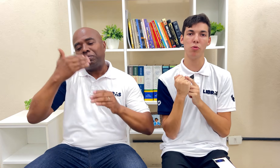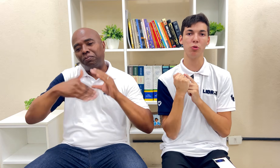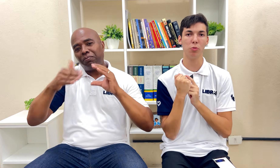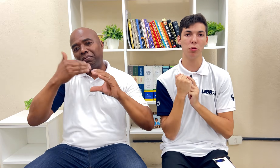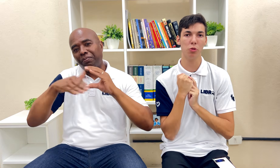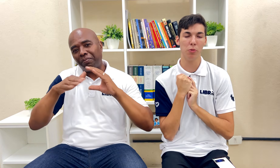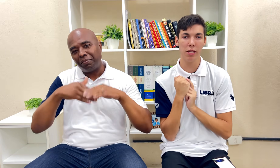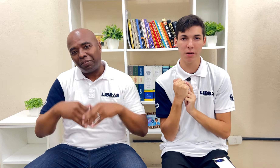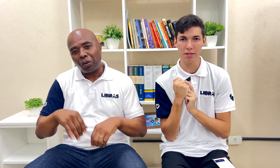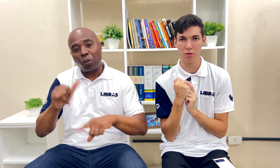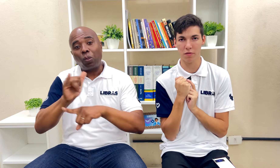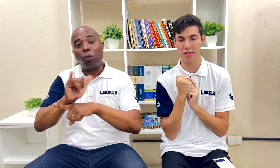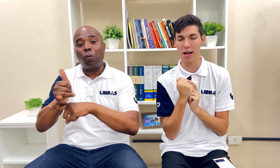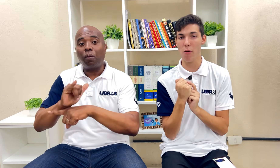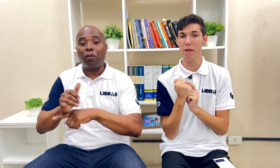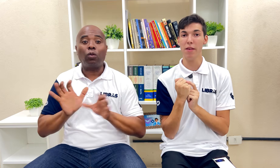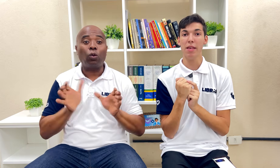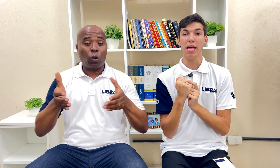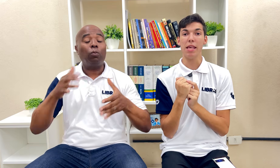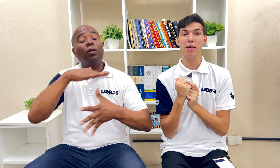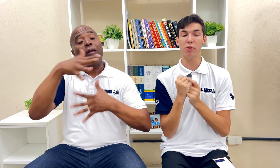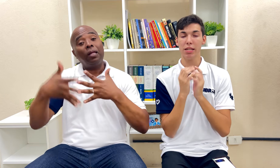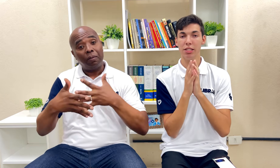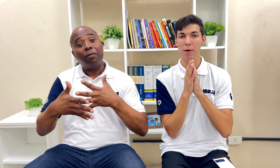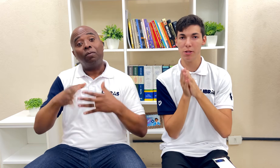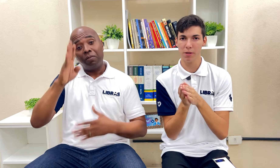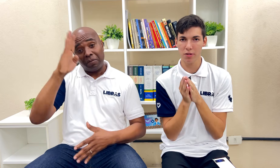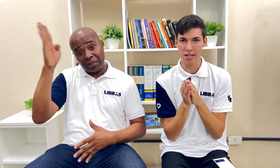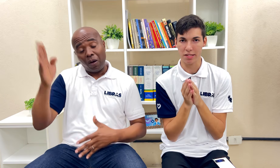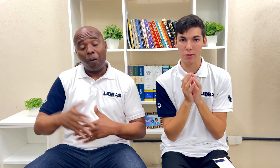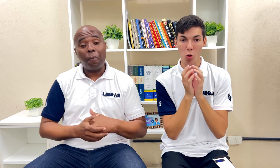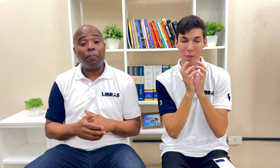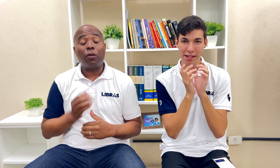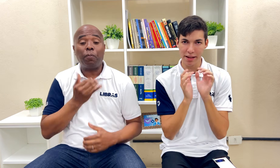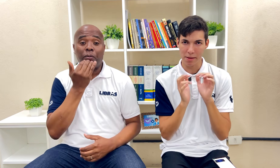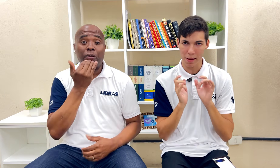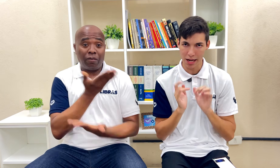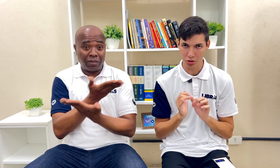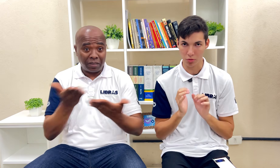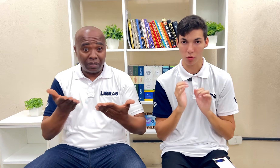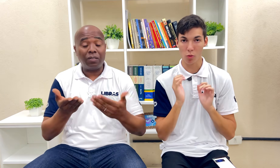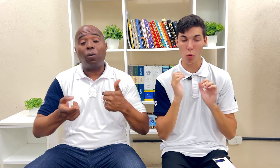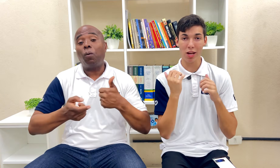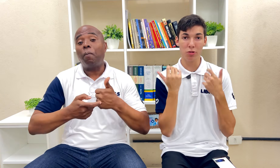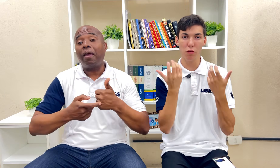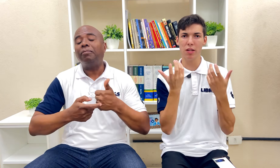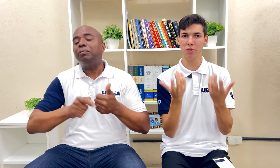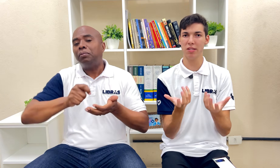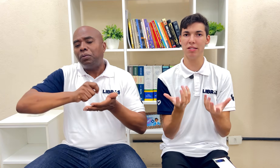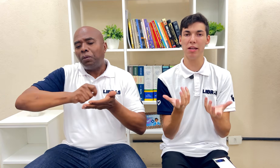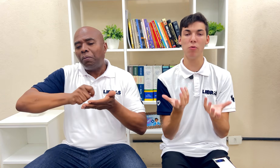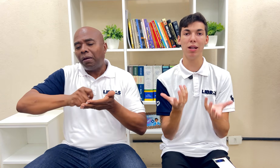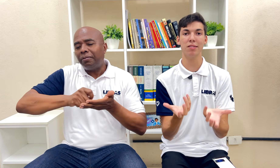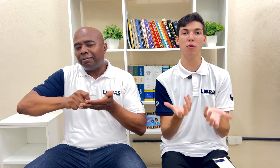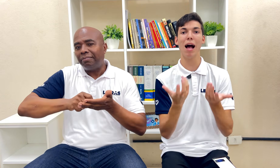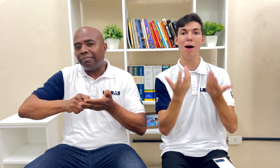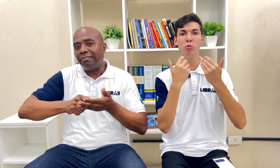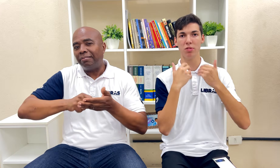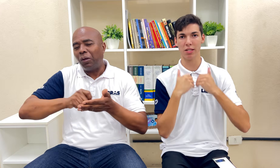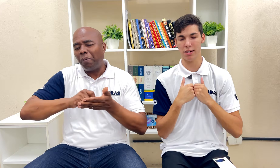YouTube do Grupo Libras, oficial. E o que a gente vai pedir para vocês? Comentem aí embaixo quais dúvidas vocês têm com relação à música.